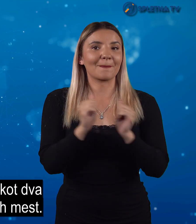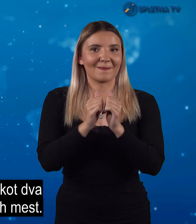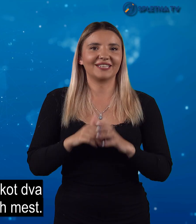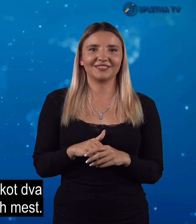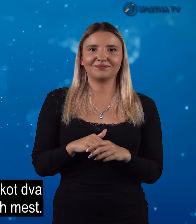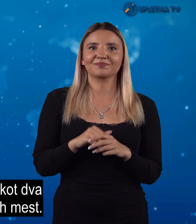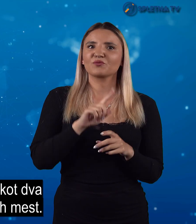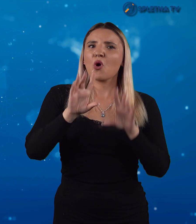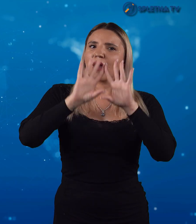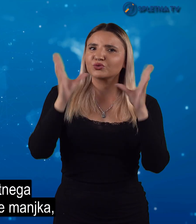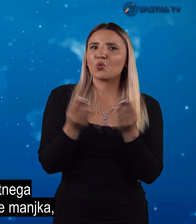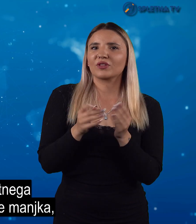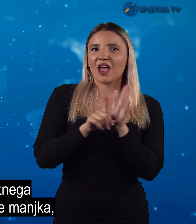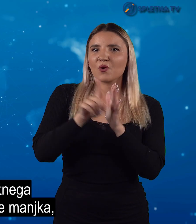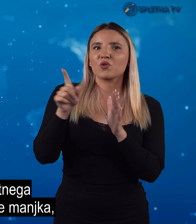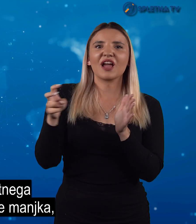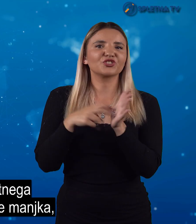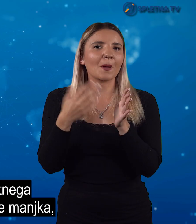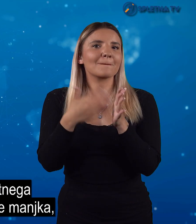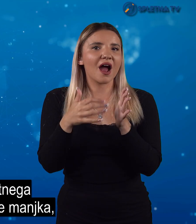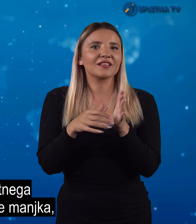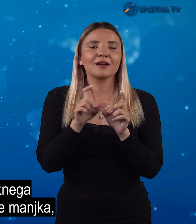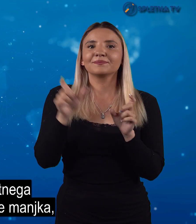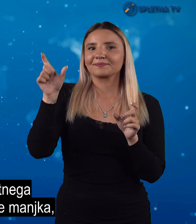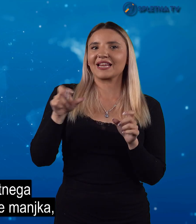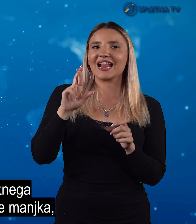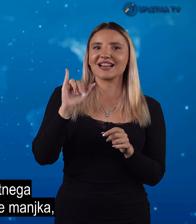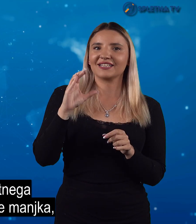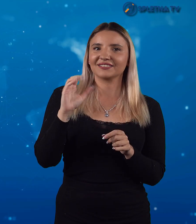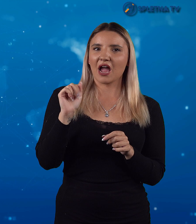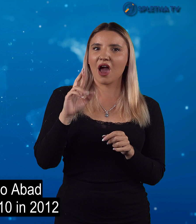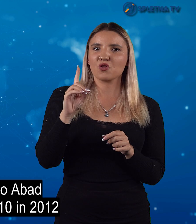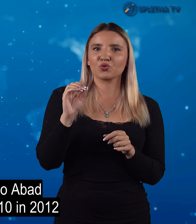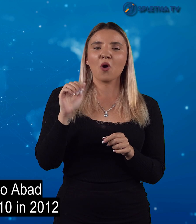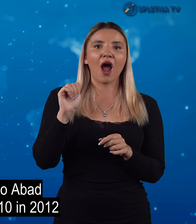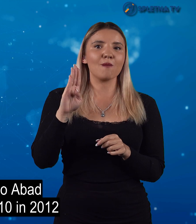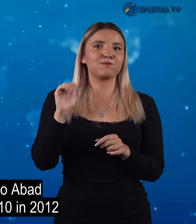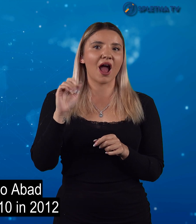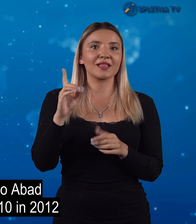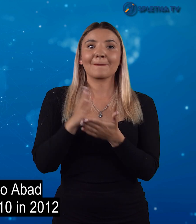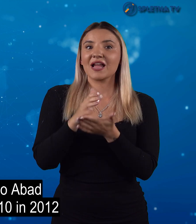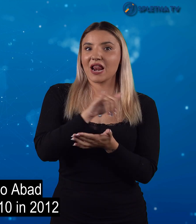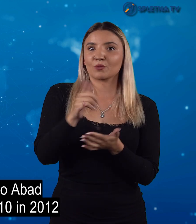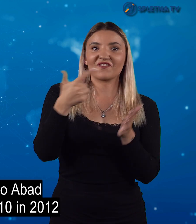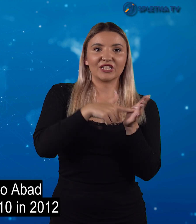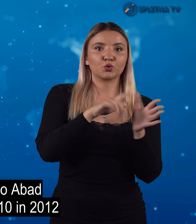2000 nemških mest. Do absolutnega rekorda pa ji še manjka, saj je Ricardo Abad med letoma 2010